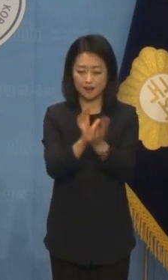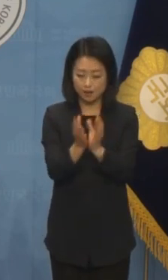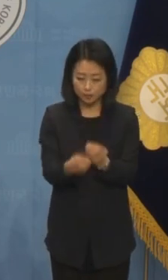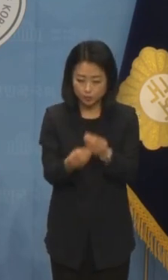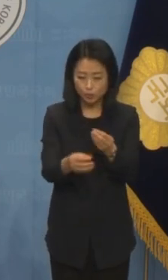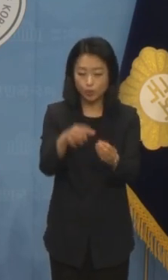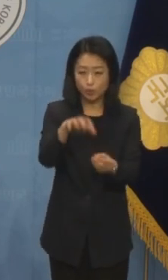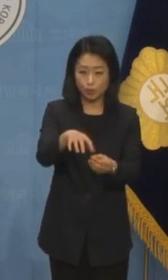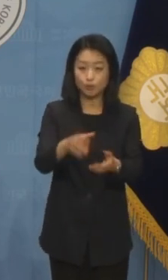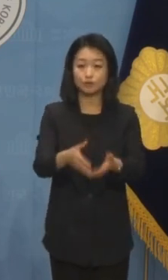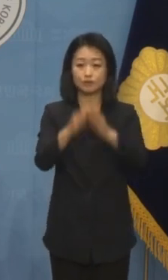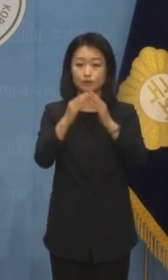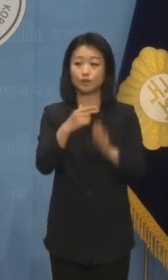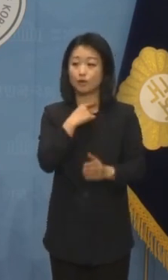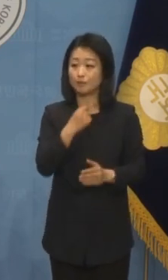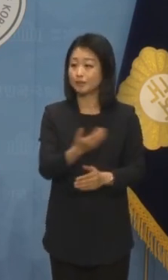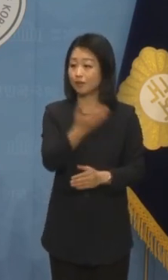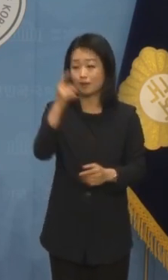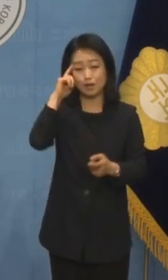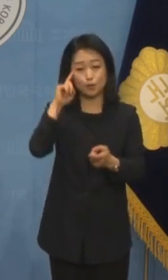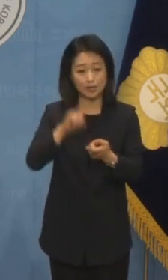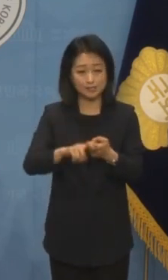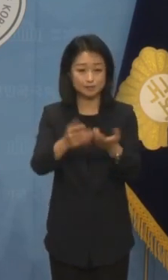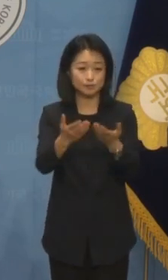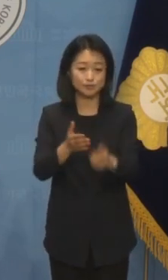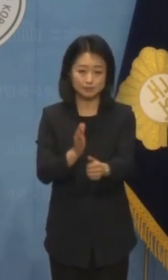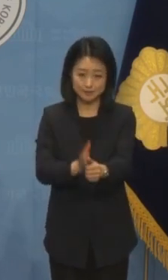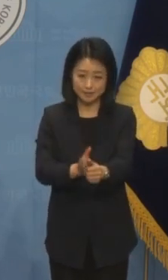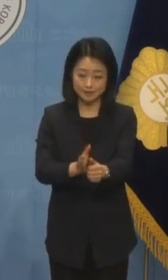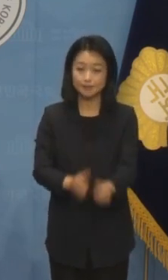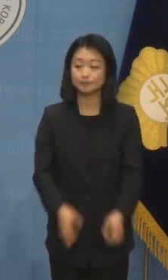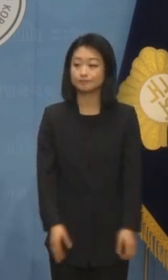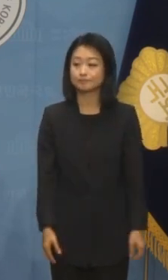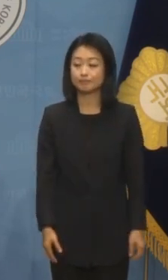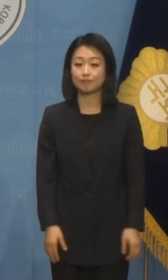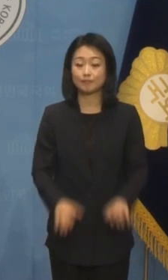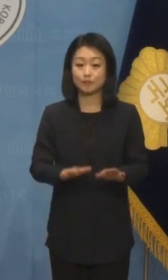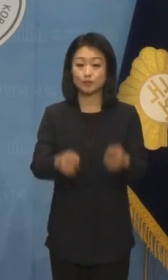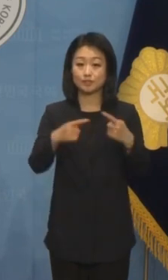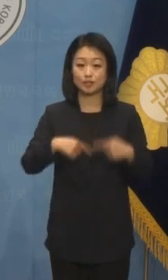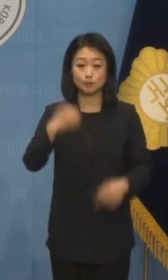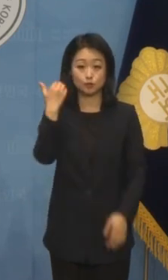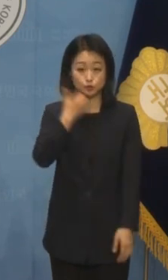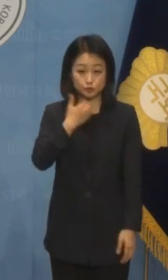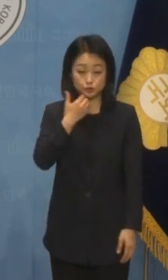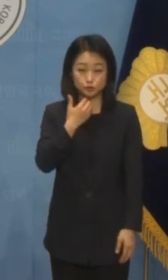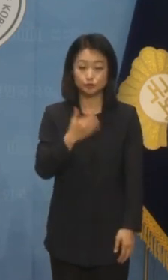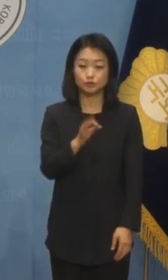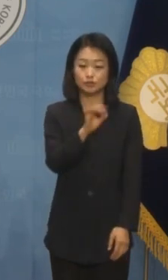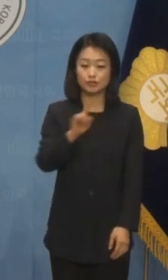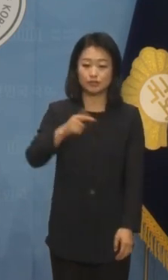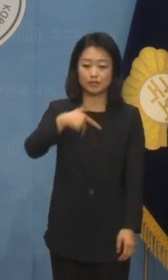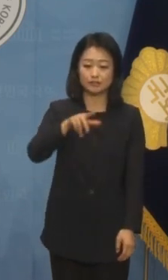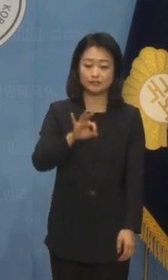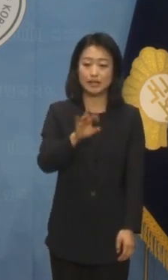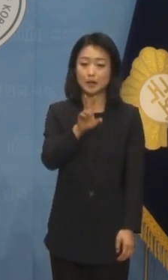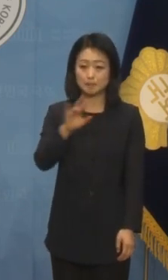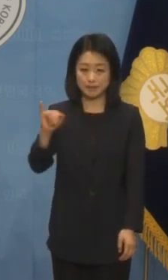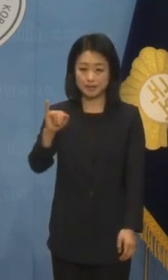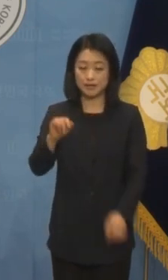진행합니다. 기자 여러분들의 많은 관심과 취재 부탁드립니다. 참석자 소개해드리겠습니다. 안상미 전세